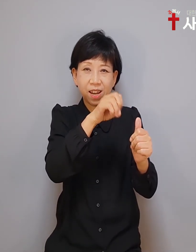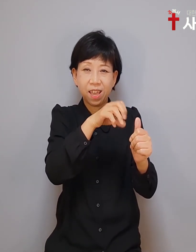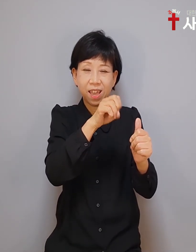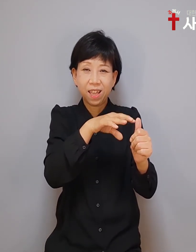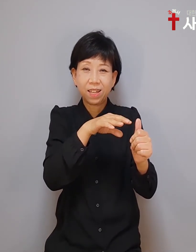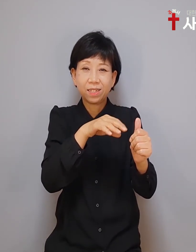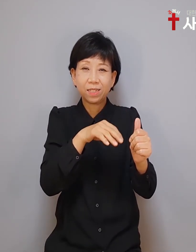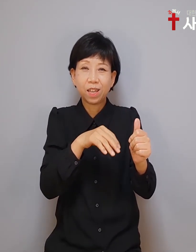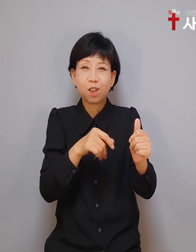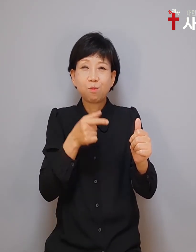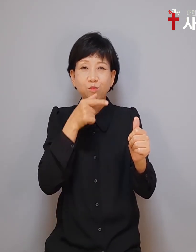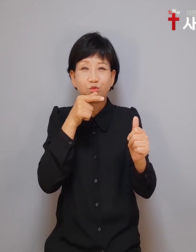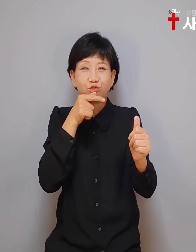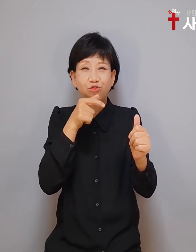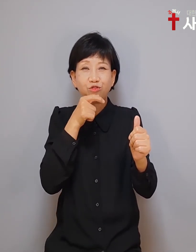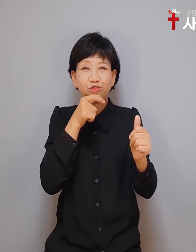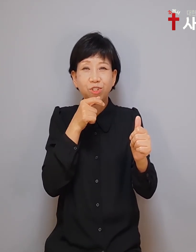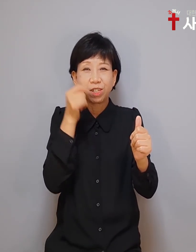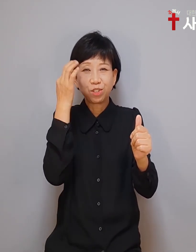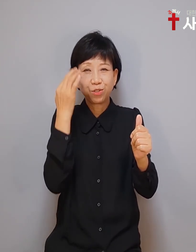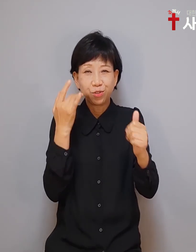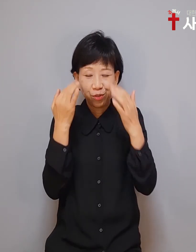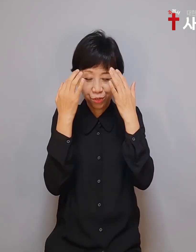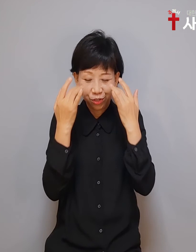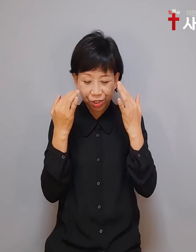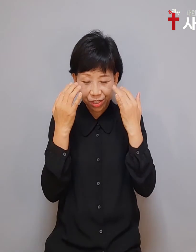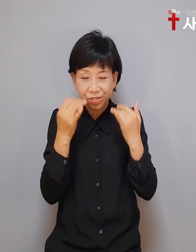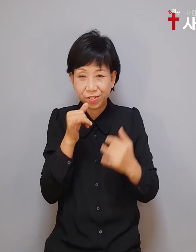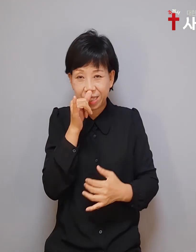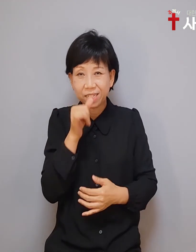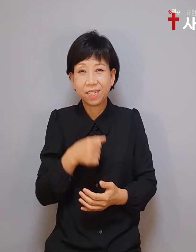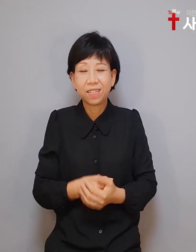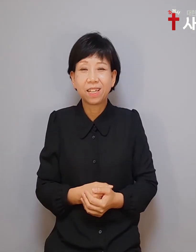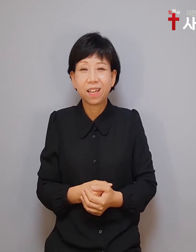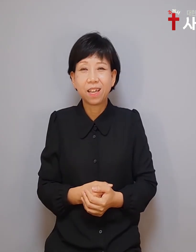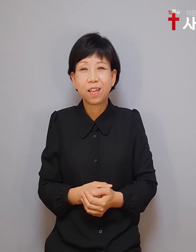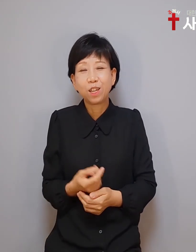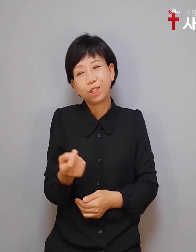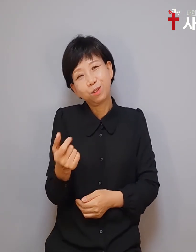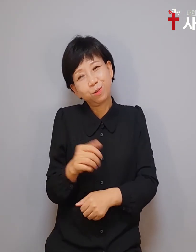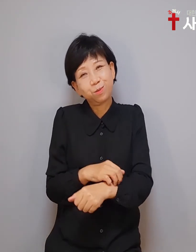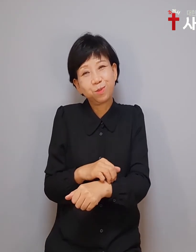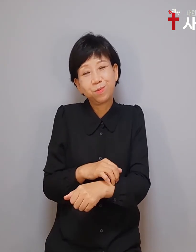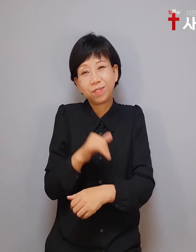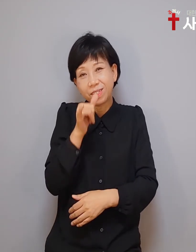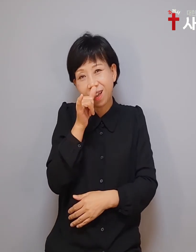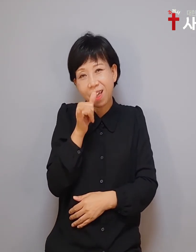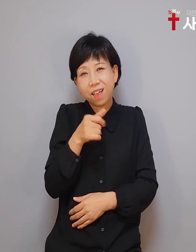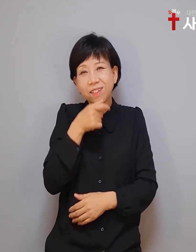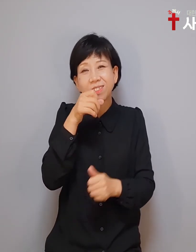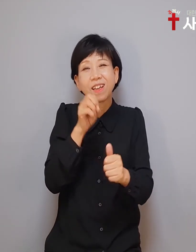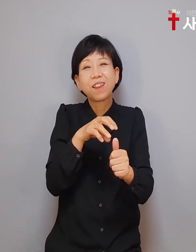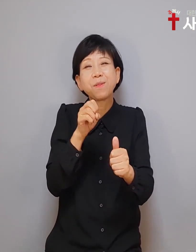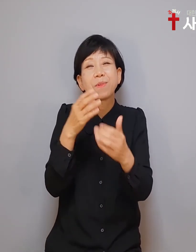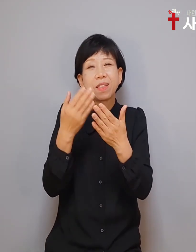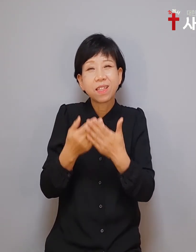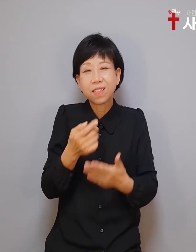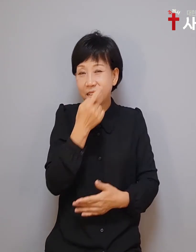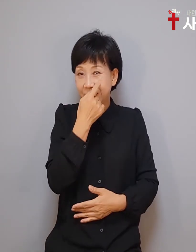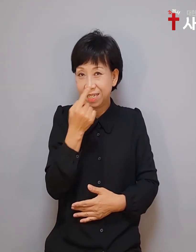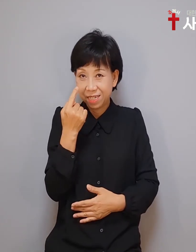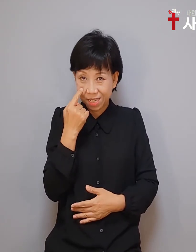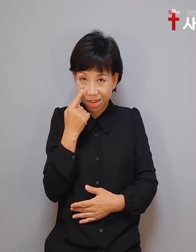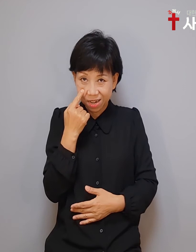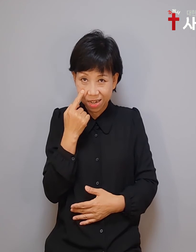이제 흐르죠. 네, 좀 불편할 수 있겠지만 또 이제 세례 받았다는 거예요. 세례 받았다. 네,